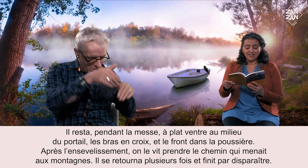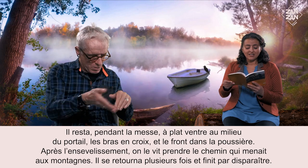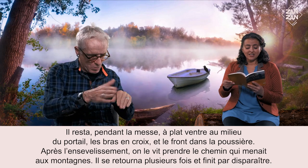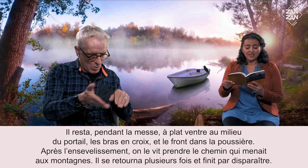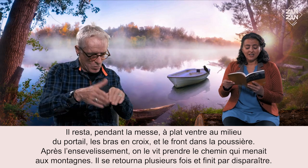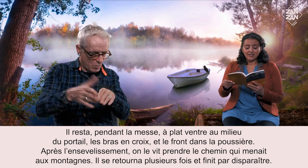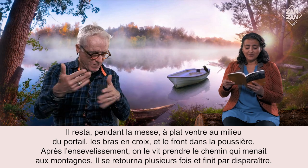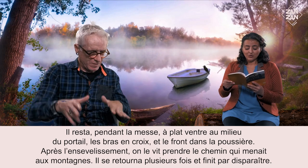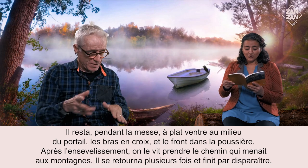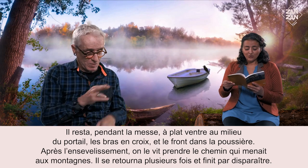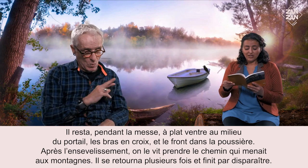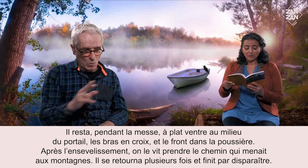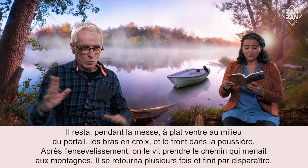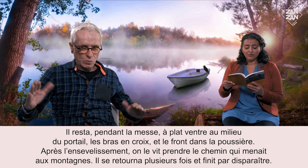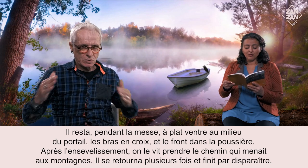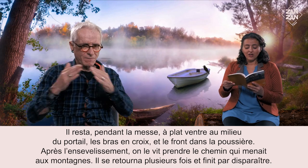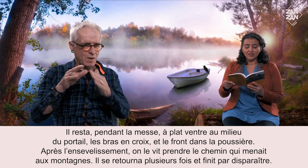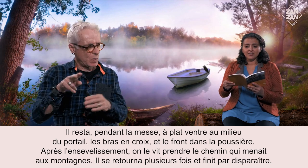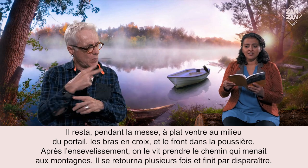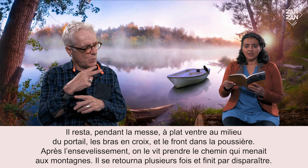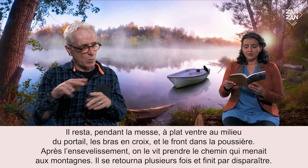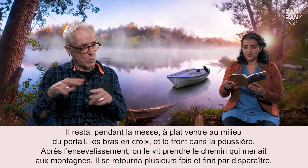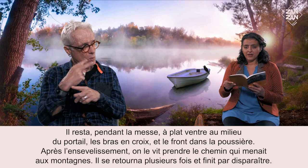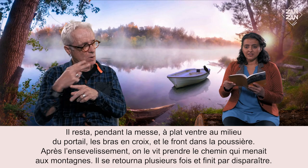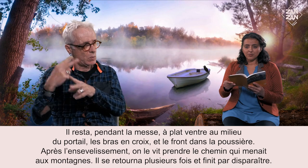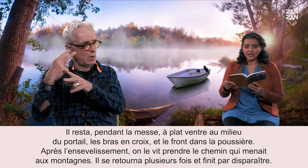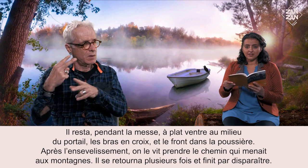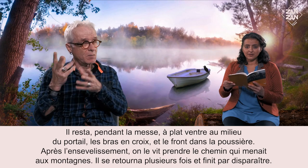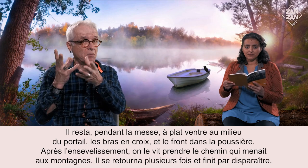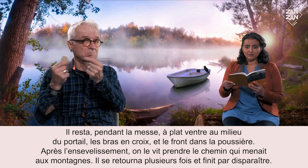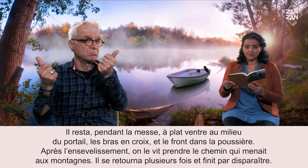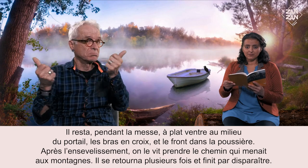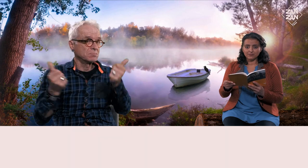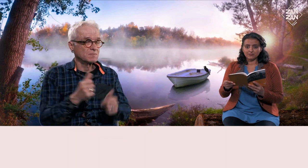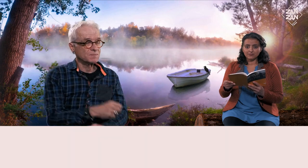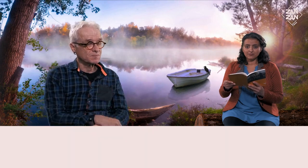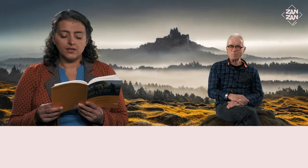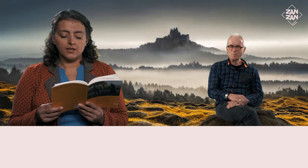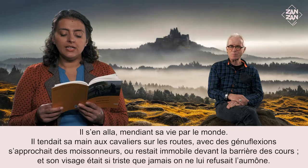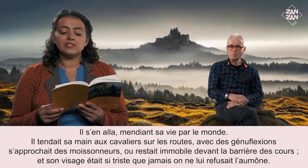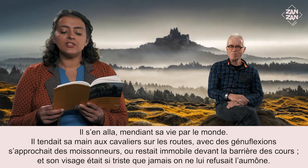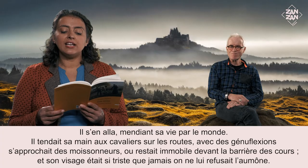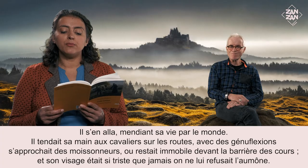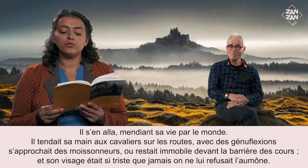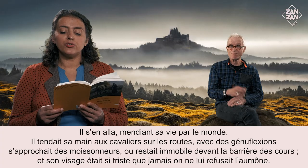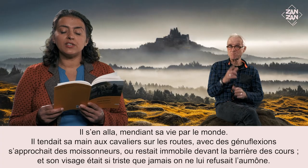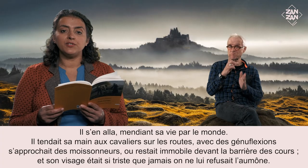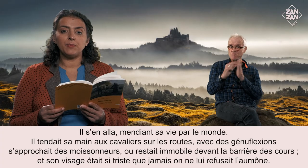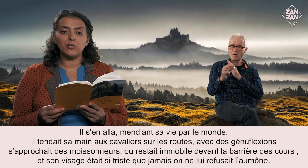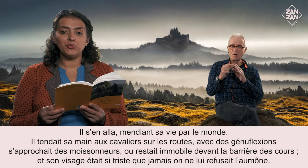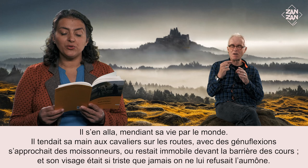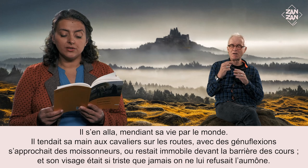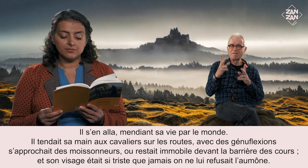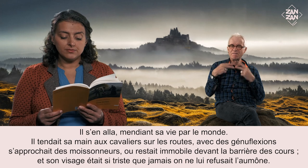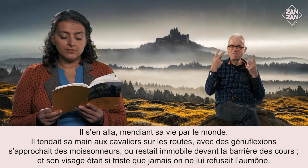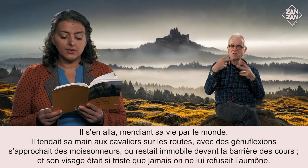menait aux montagnes. Il se retourna plusieurs fois et finit par disparaître. Il s'en alla mendiant sa